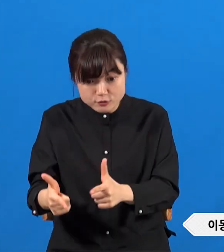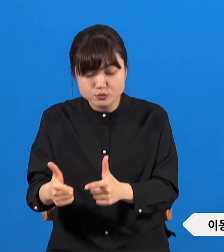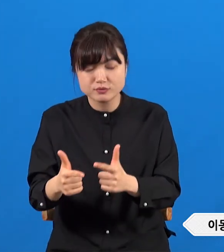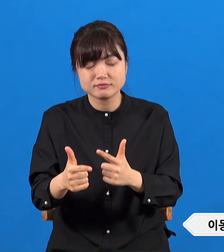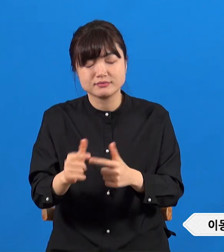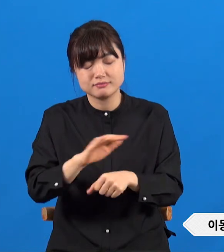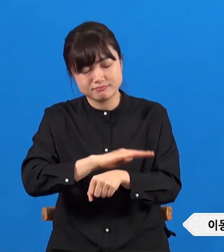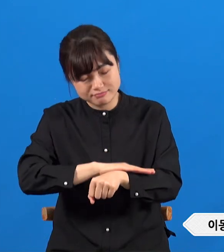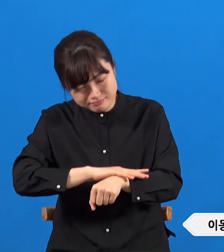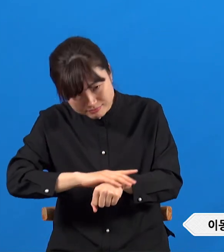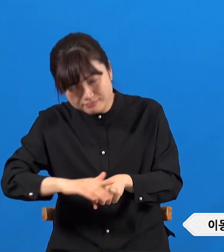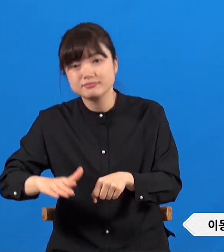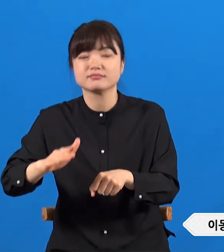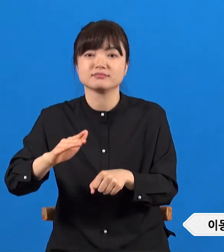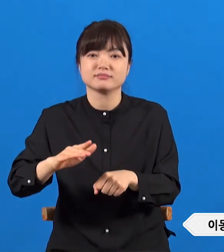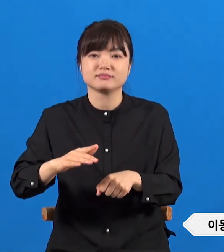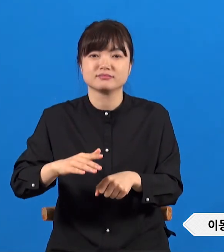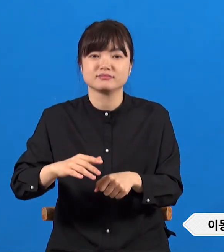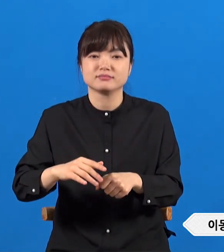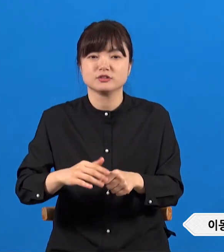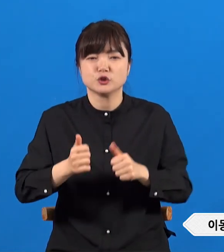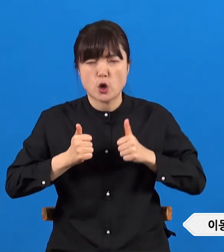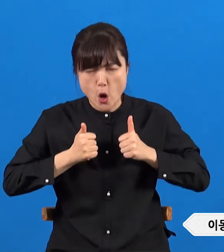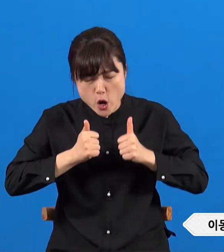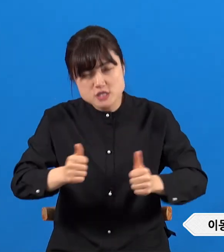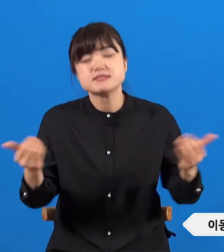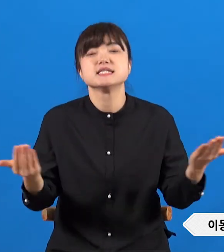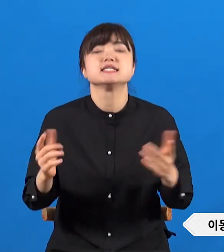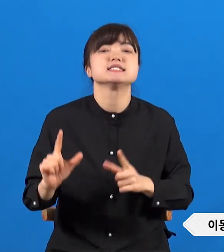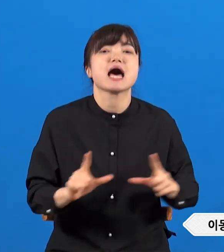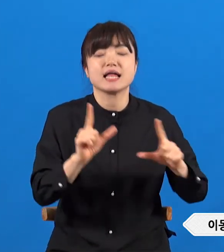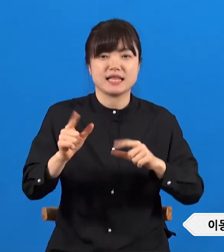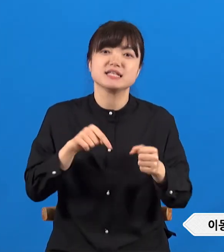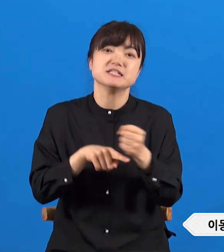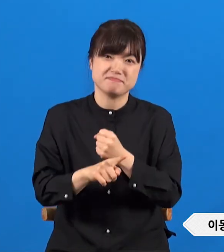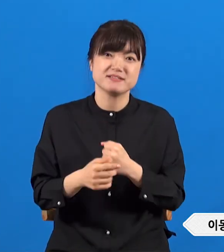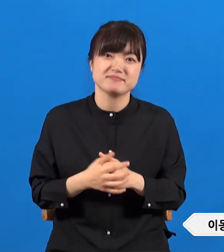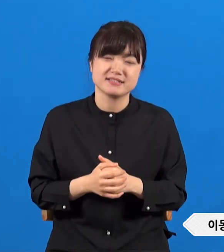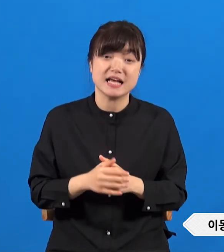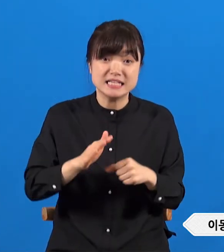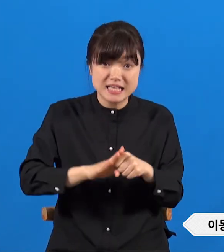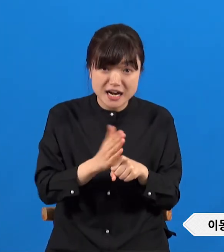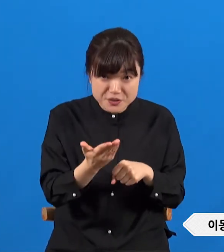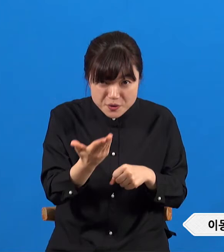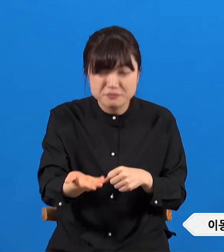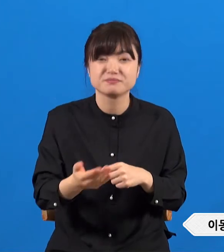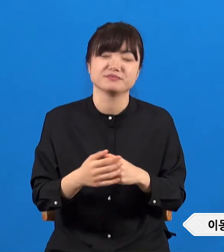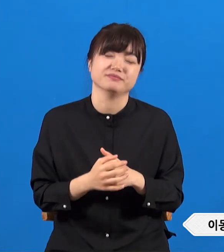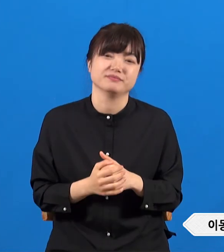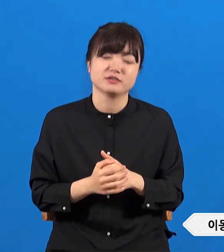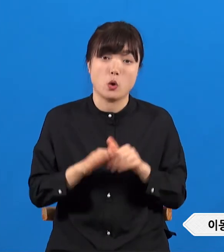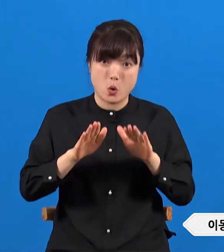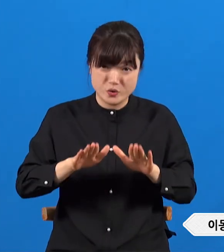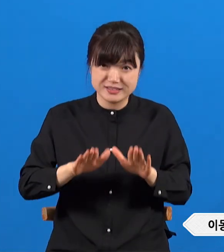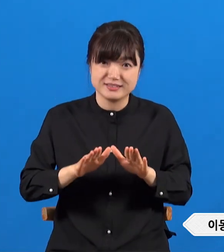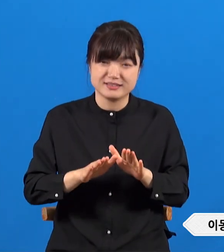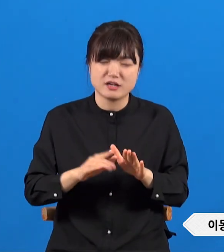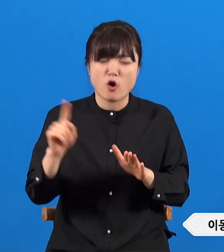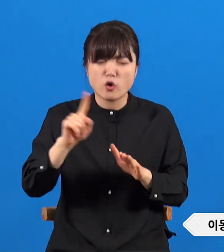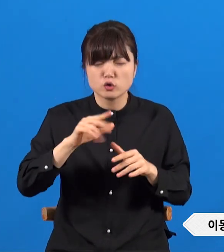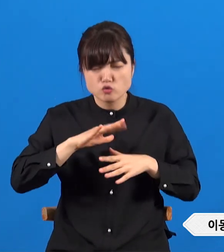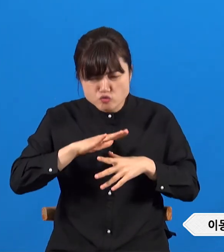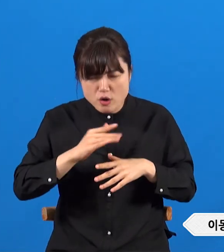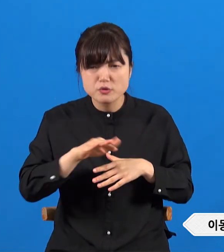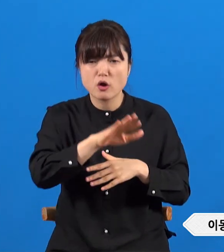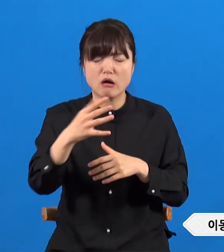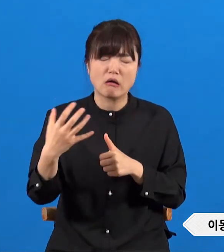하루를 정상적으로, 창조적으로, 생산적으로 살아오신 것입니다. 사랑하는 여러분, 그러므로 오늘